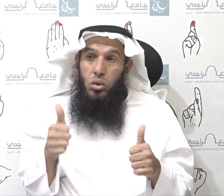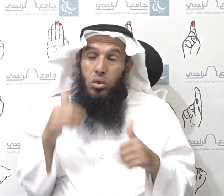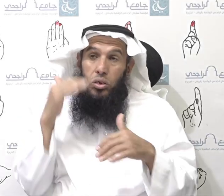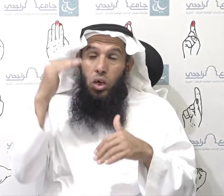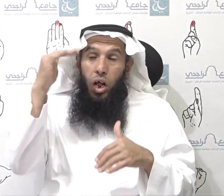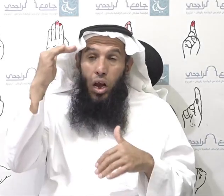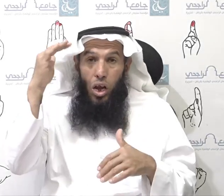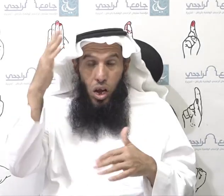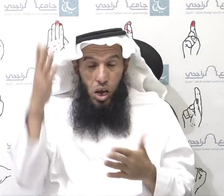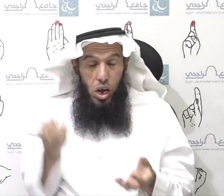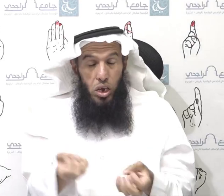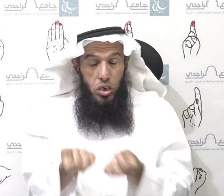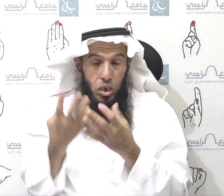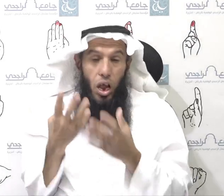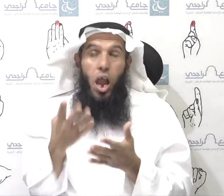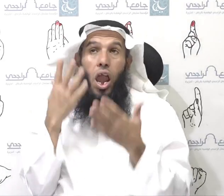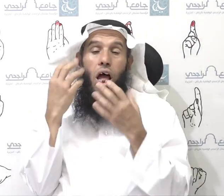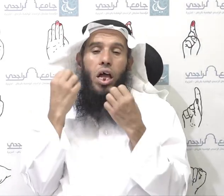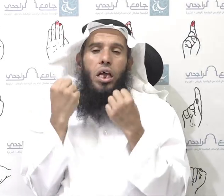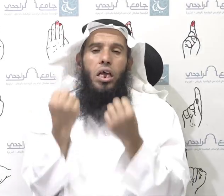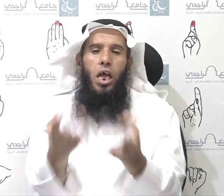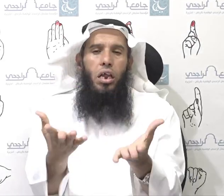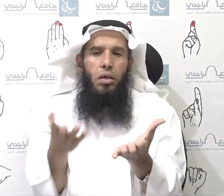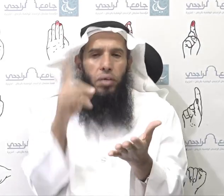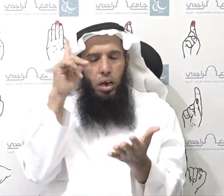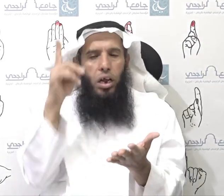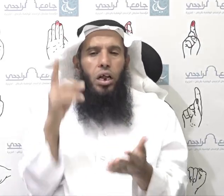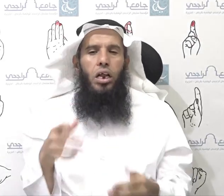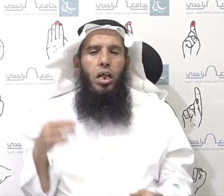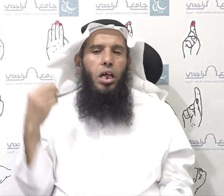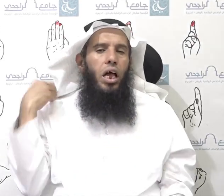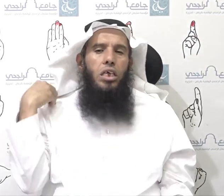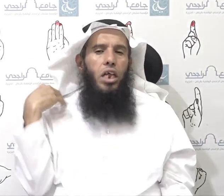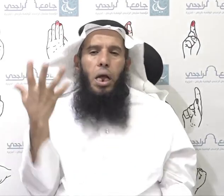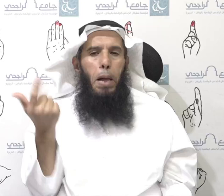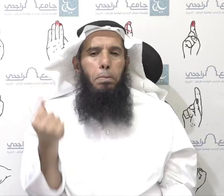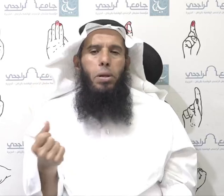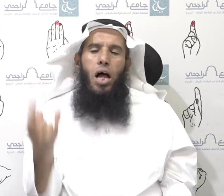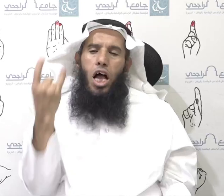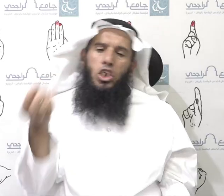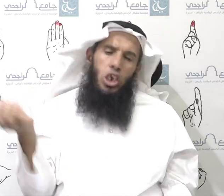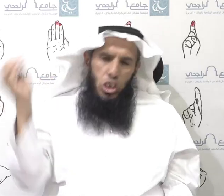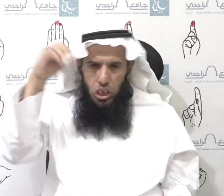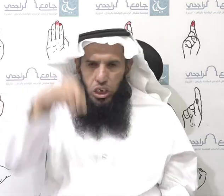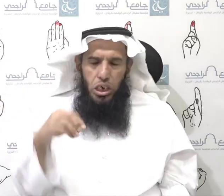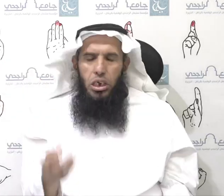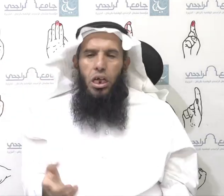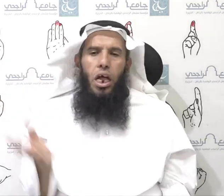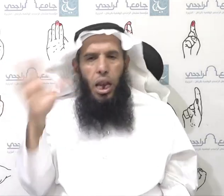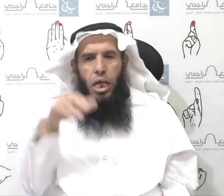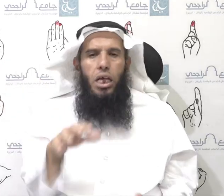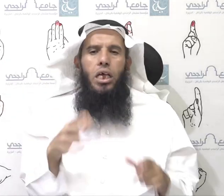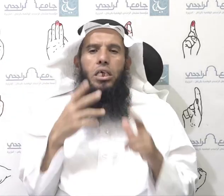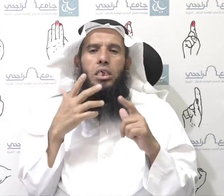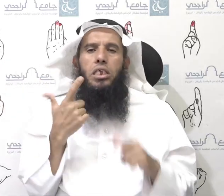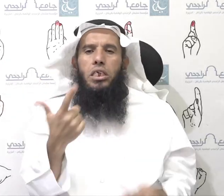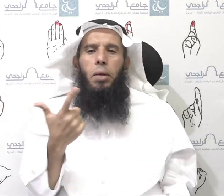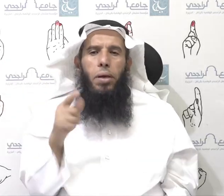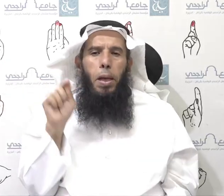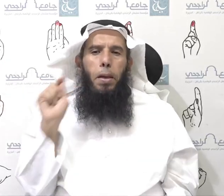جل وعلا كريم، يعطي الحسنة بعشر أمثالها وإلى 700 ضعف، والله يضاعف